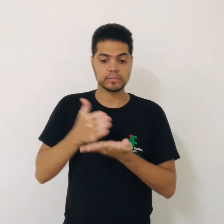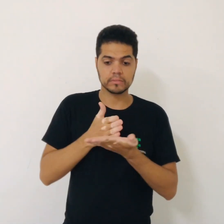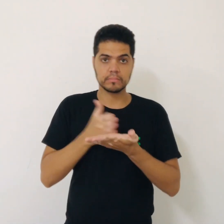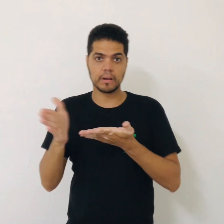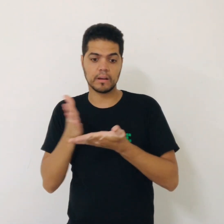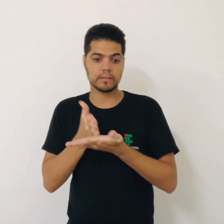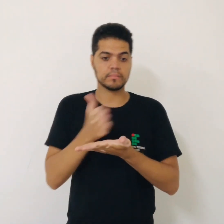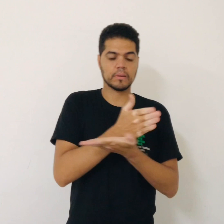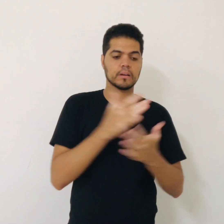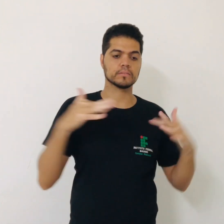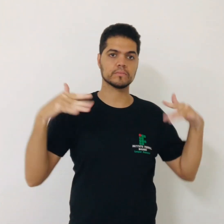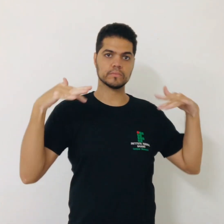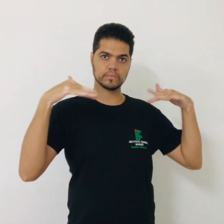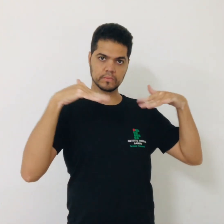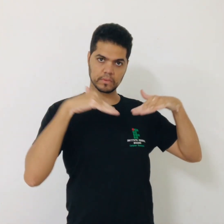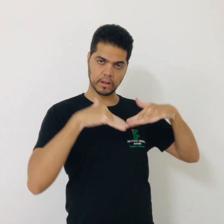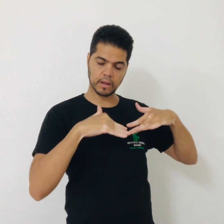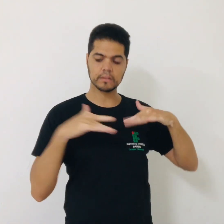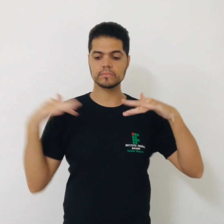determinado nas cartas topográficas.